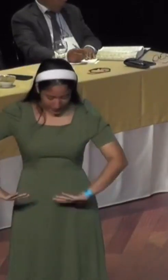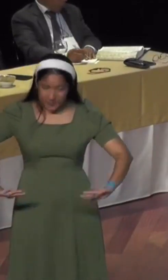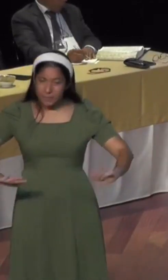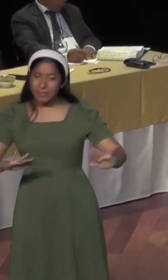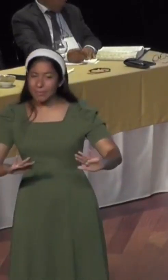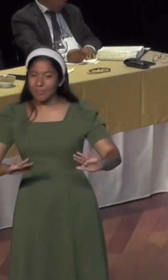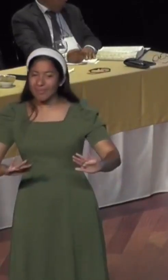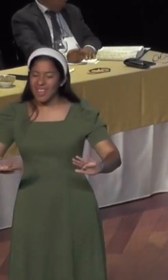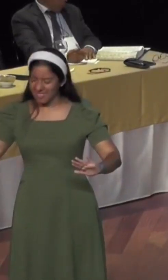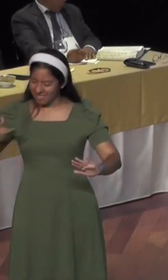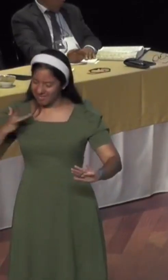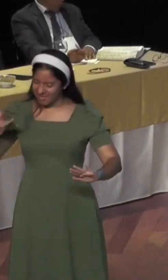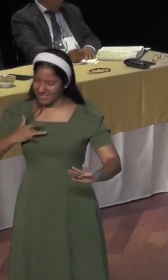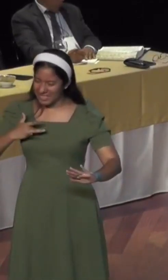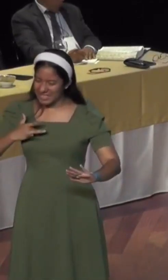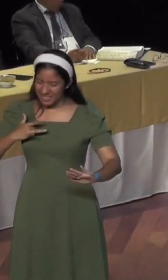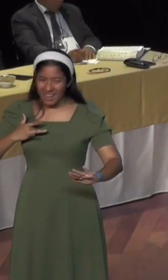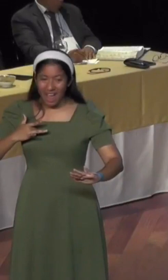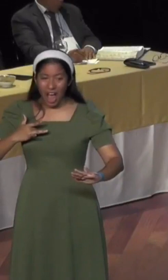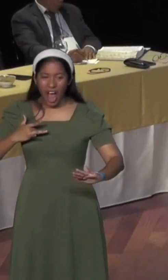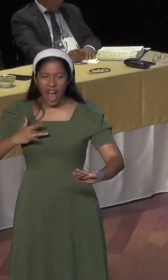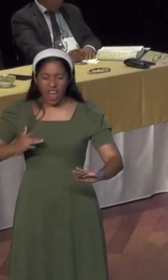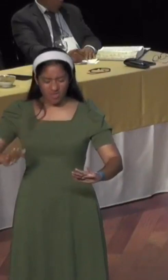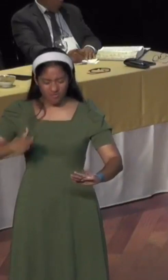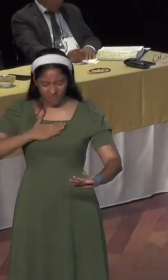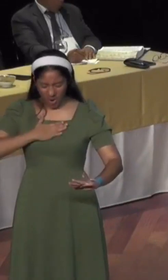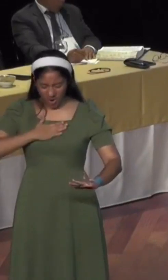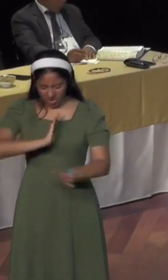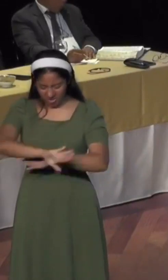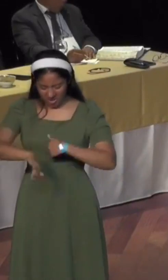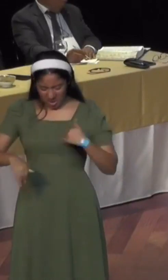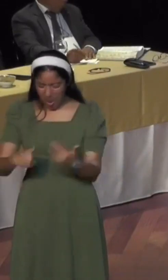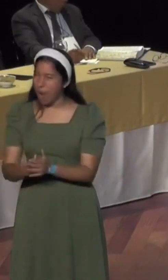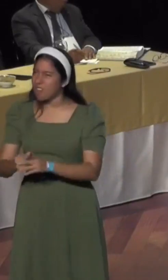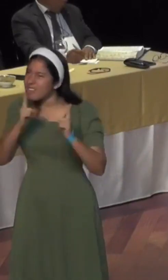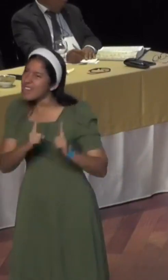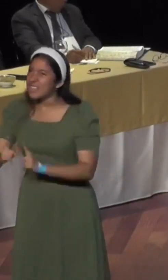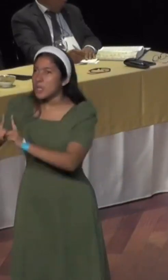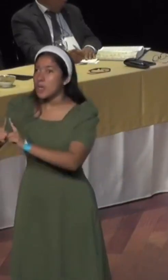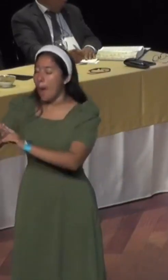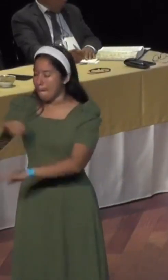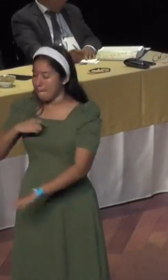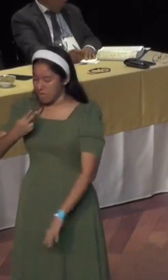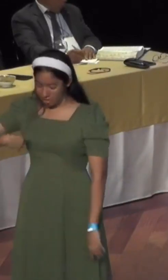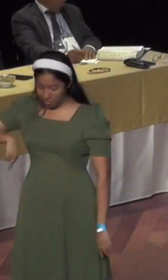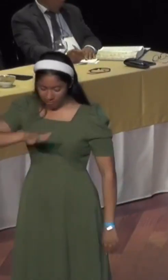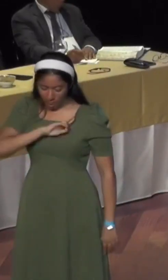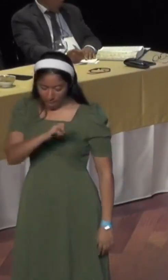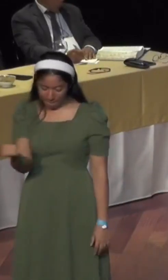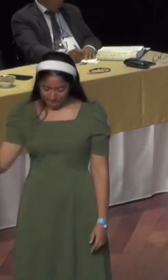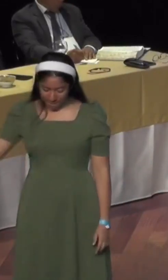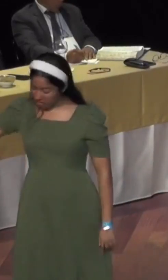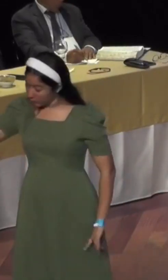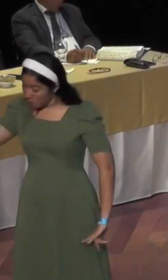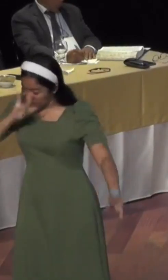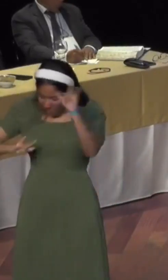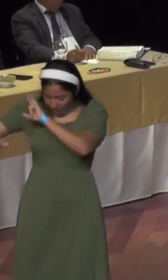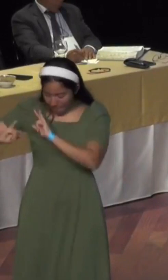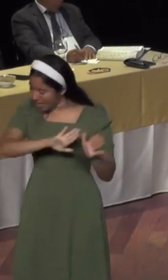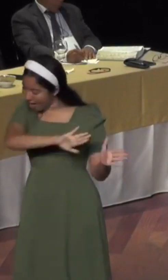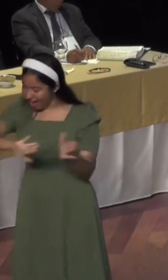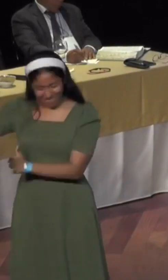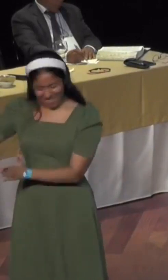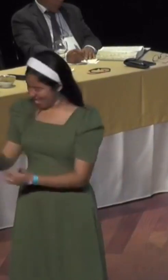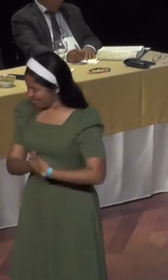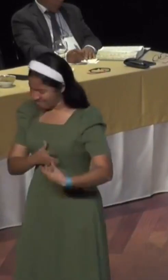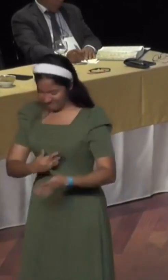Filipenses 4:13, todo lo puedo en Cristo que me fortalece, que se aparte Satanás. Dame espacio porque voy con el